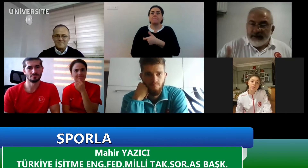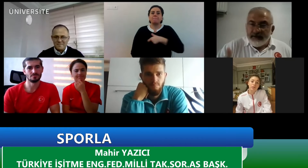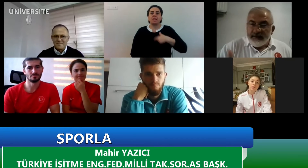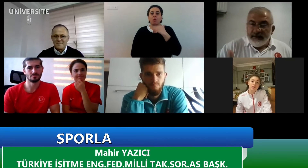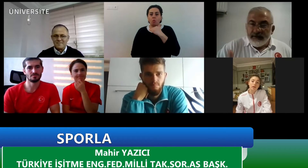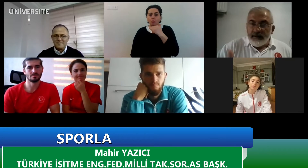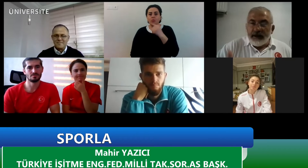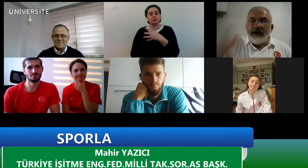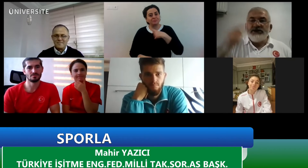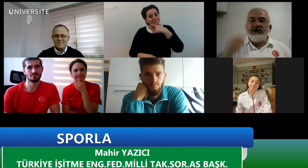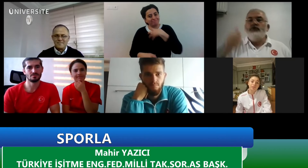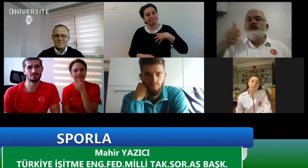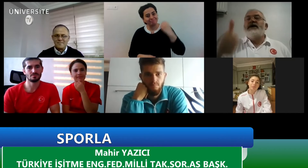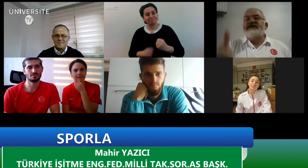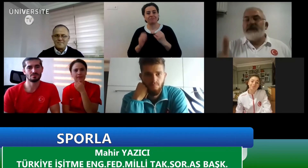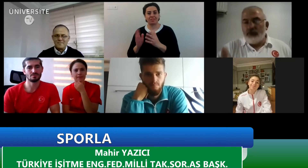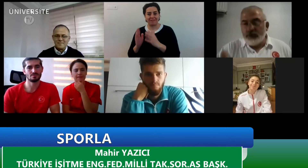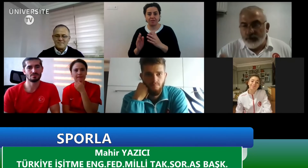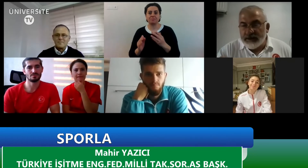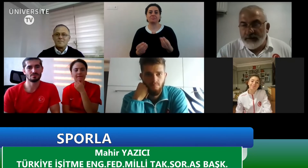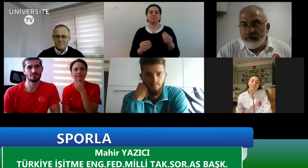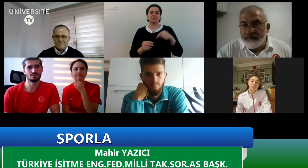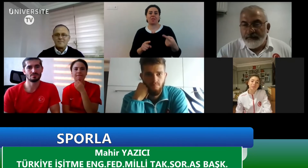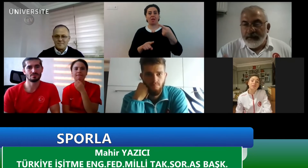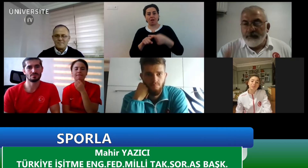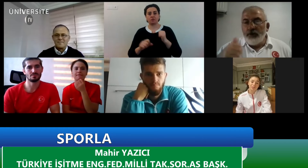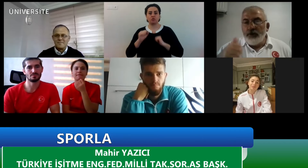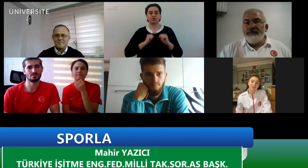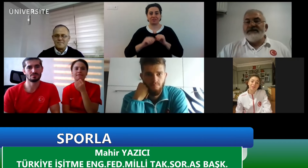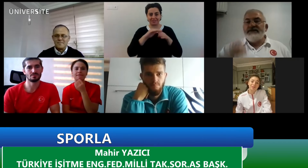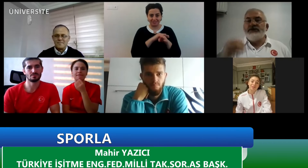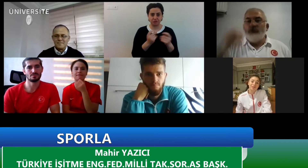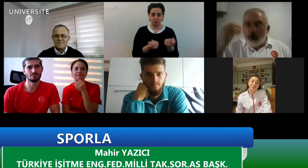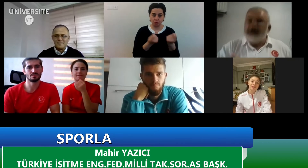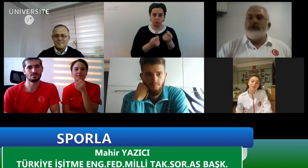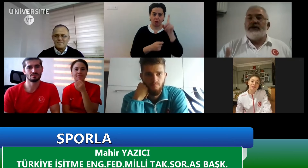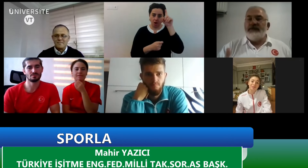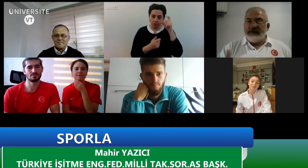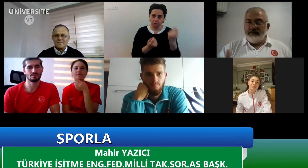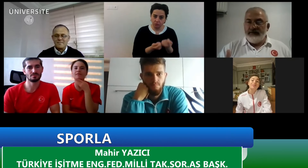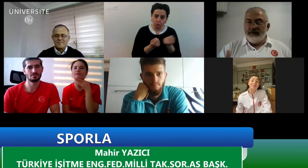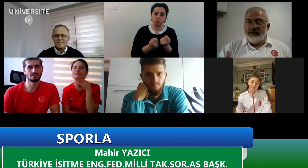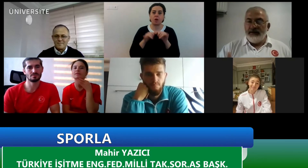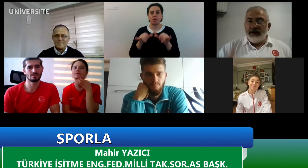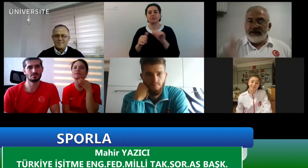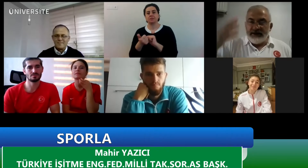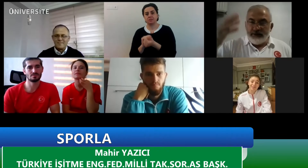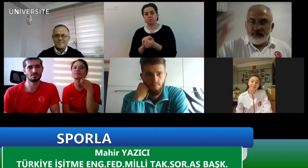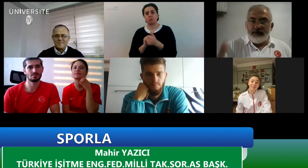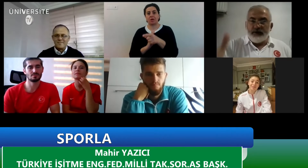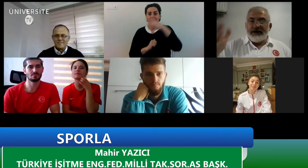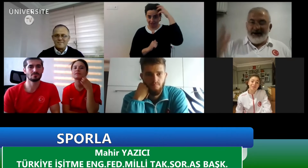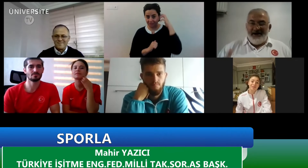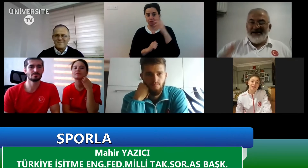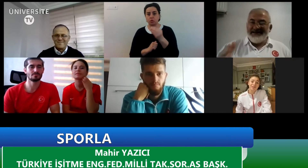Artı Ejrin üniversitede okuyor hocam. Bu bizim için o kadar önemli ki. Ejrin